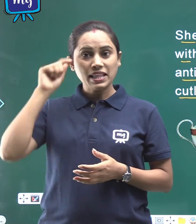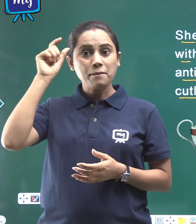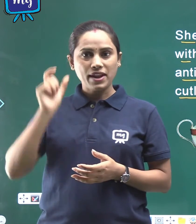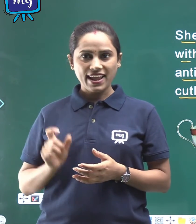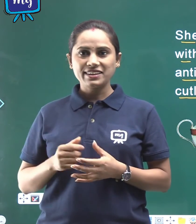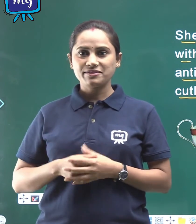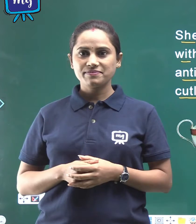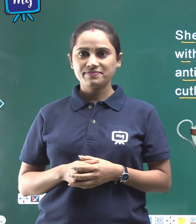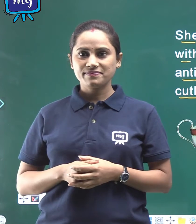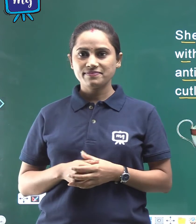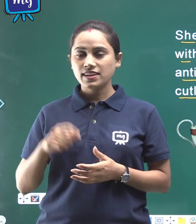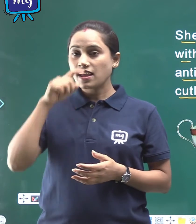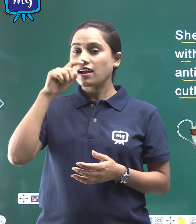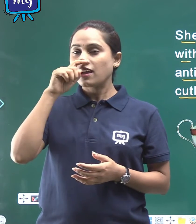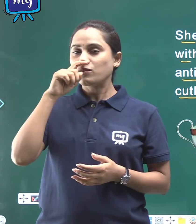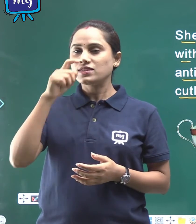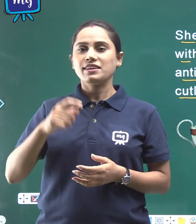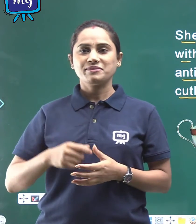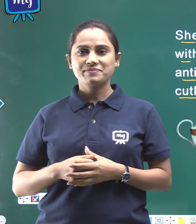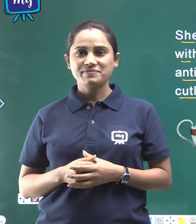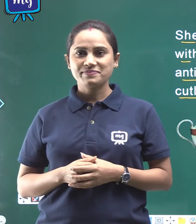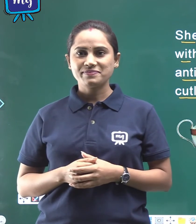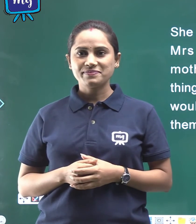Pride, गर्व से.